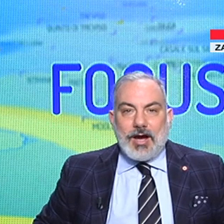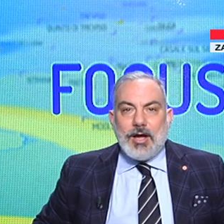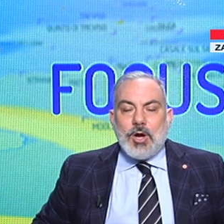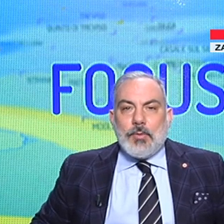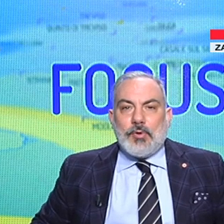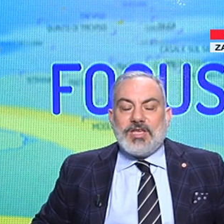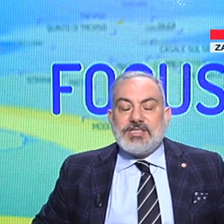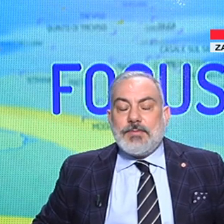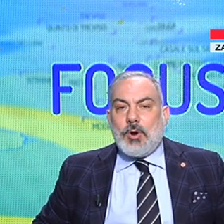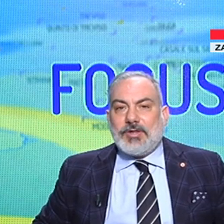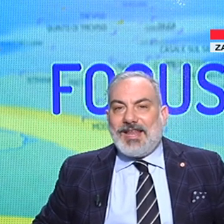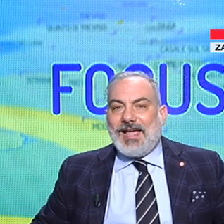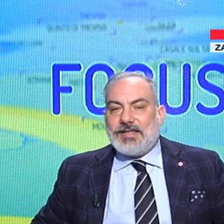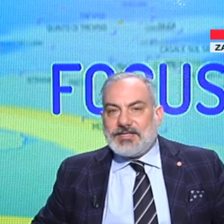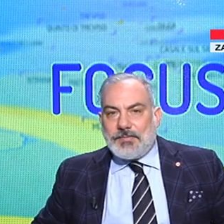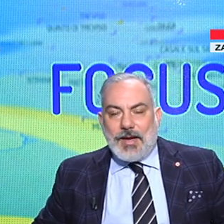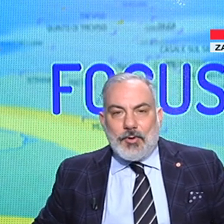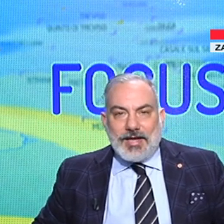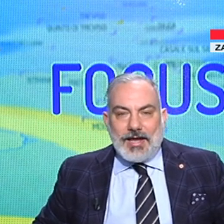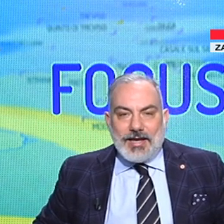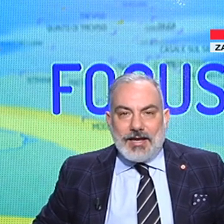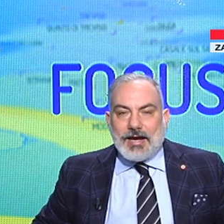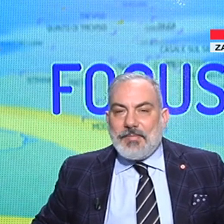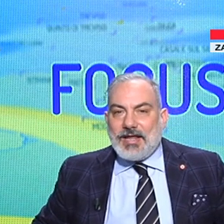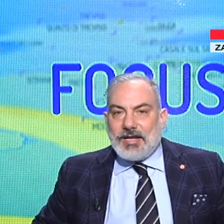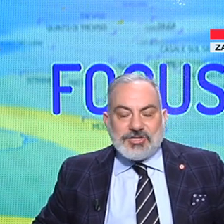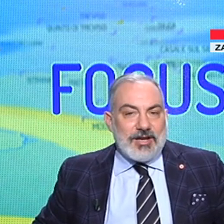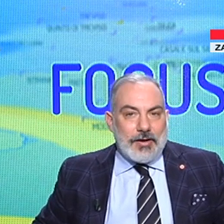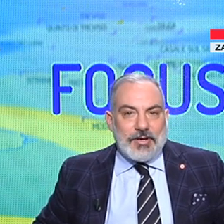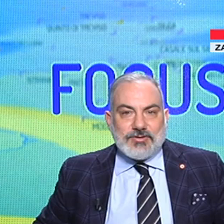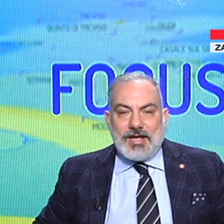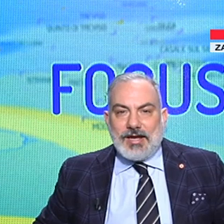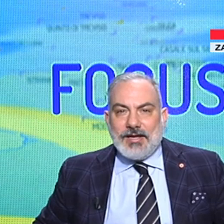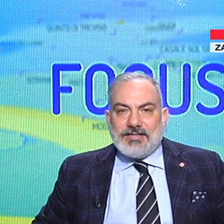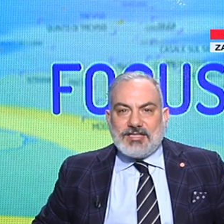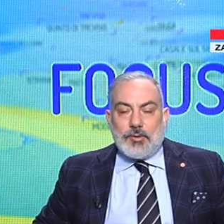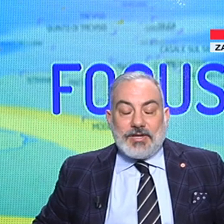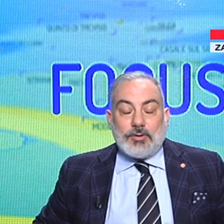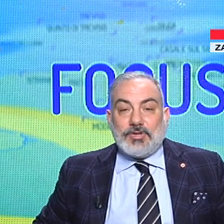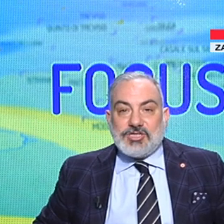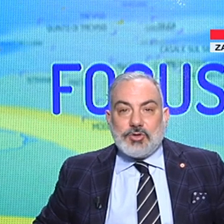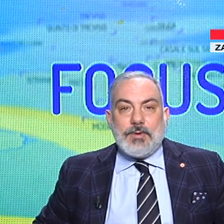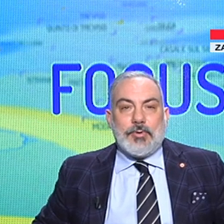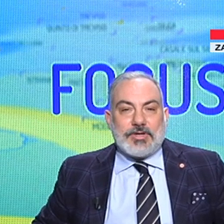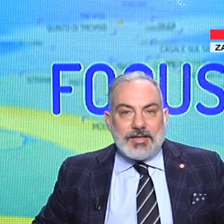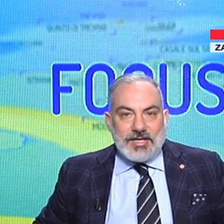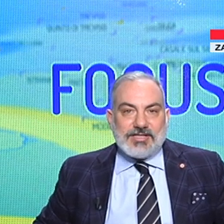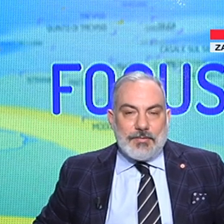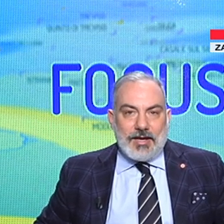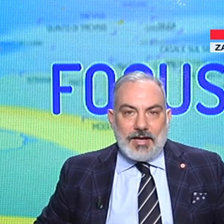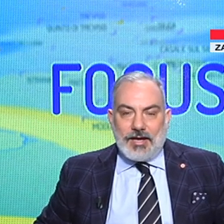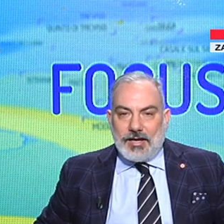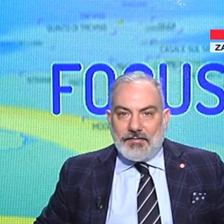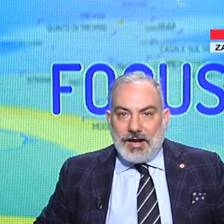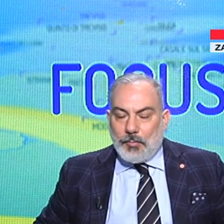anche fra pochissimo, dall'altra sappiamo che in cabina di regia a livello nazionale si stanno prendendo decisioni